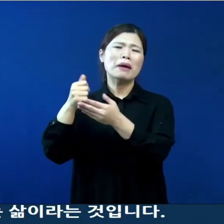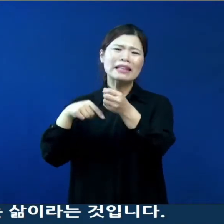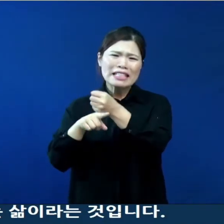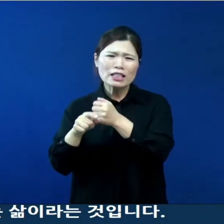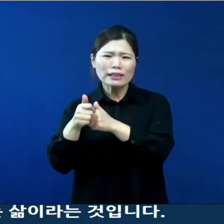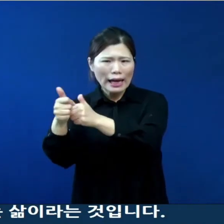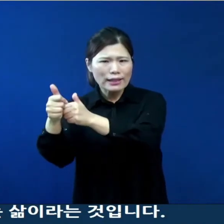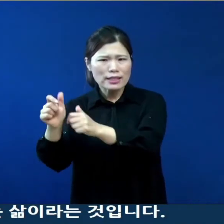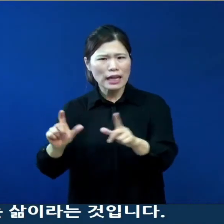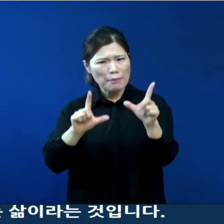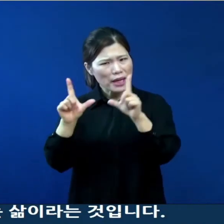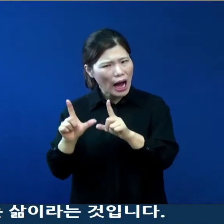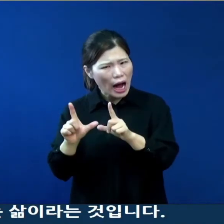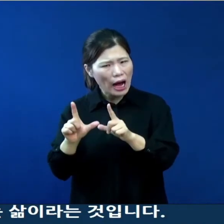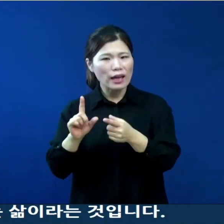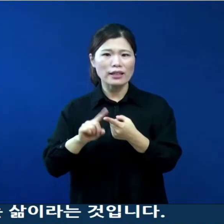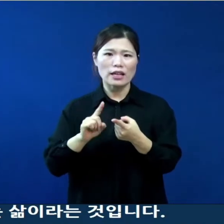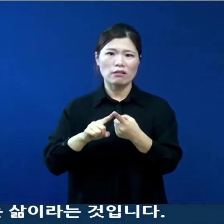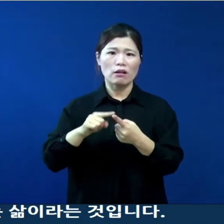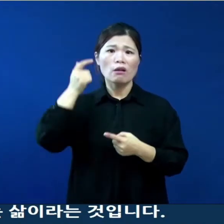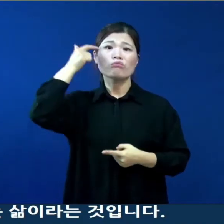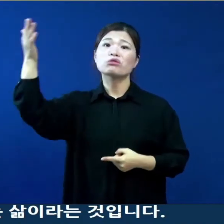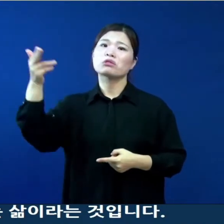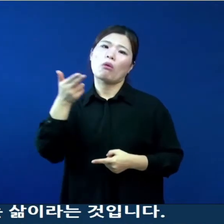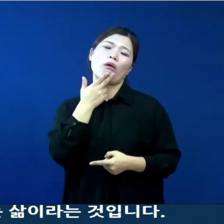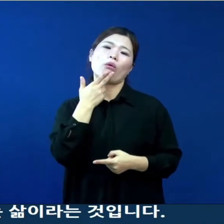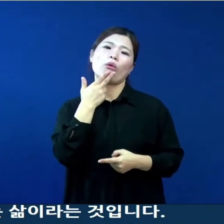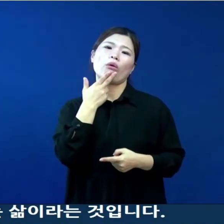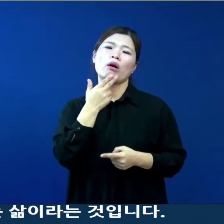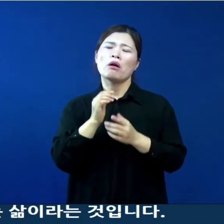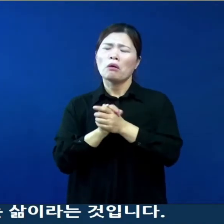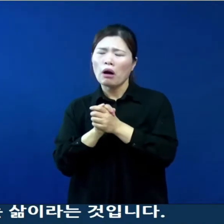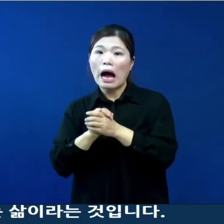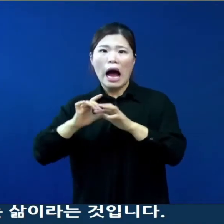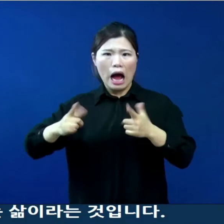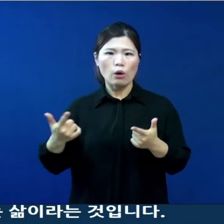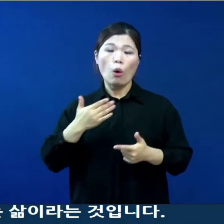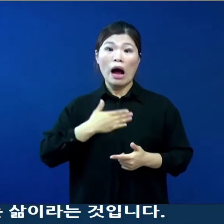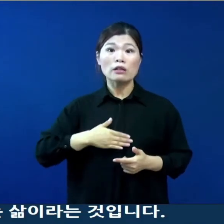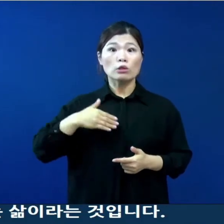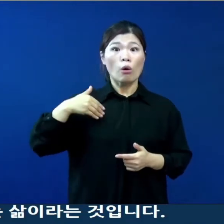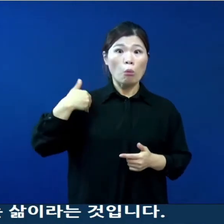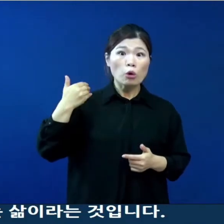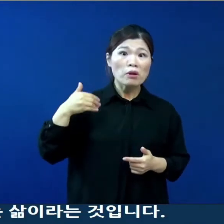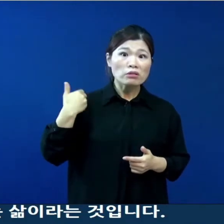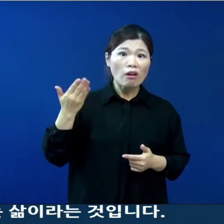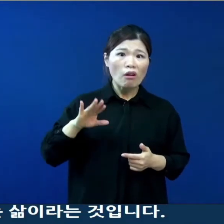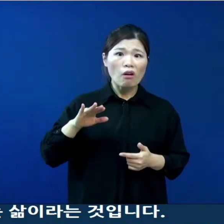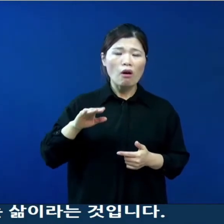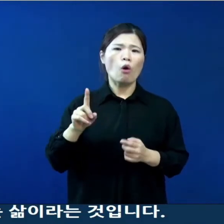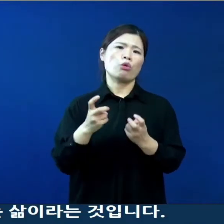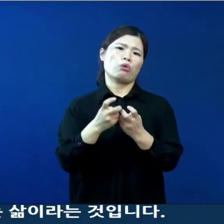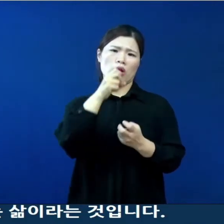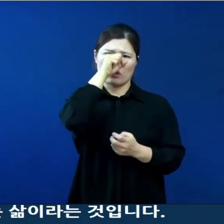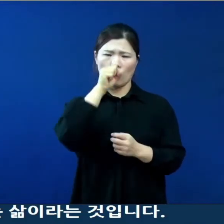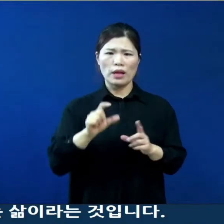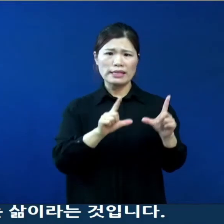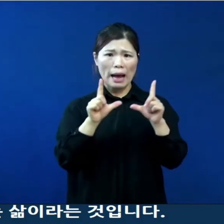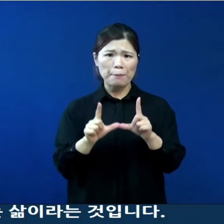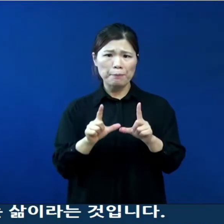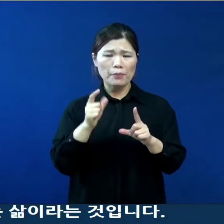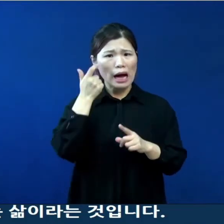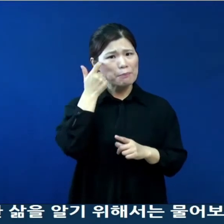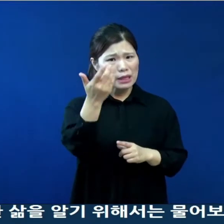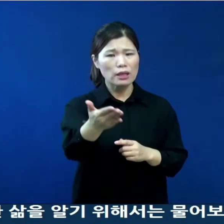따르는 삶인가? 라고 묻지도 않고 구하지도 않고 알지도 못하면서 어떻게 선한 삶을 살아갈 수가